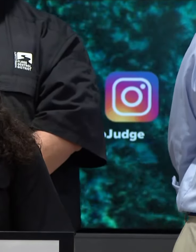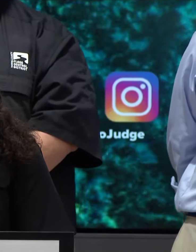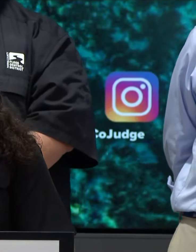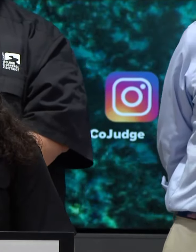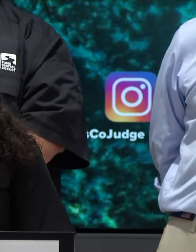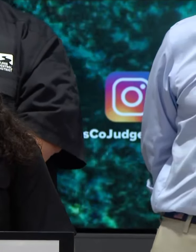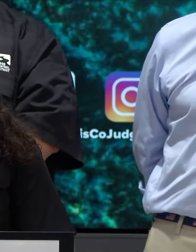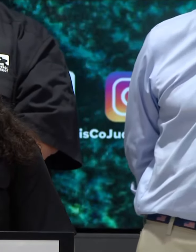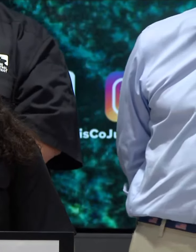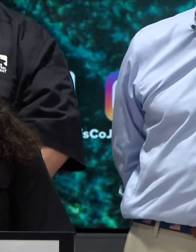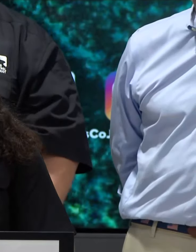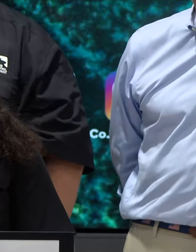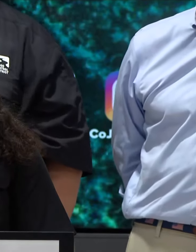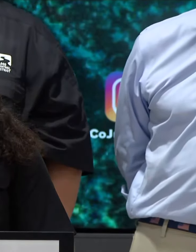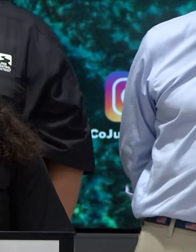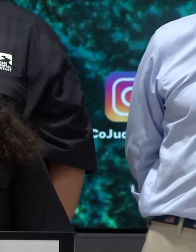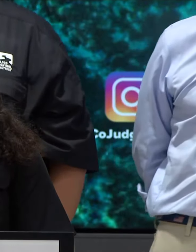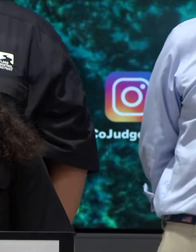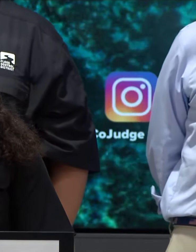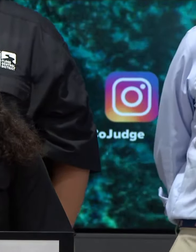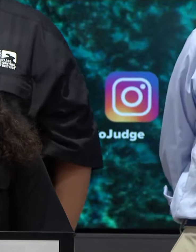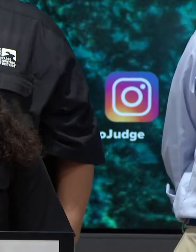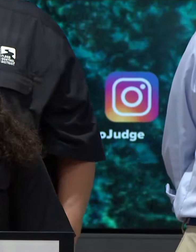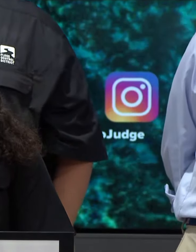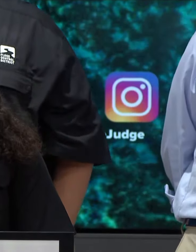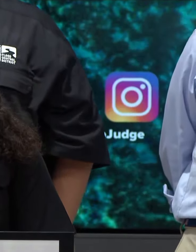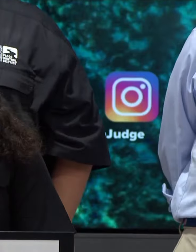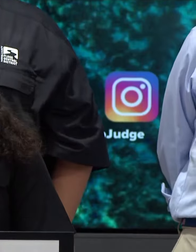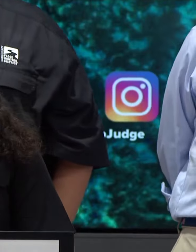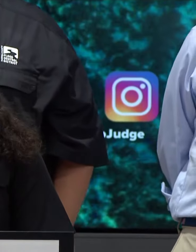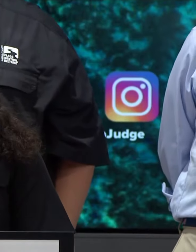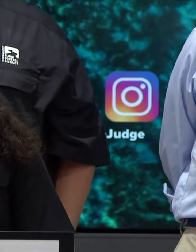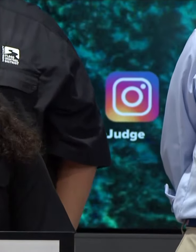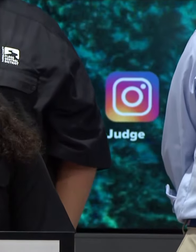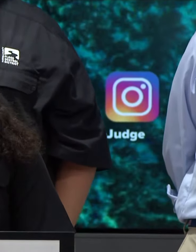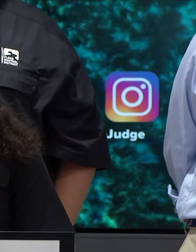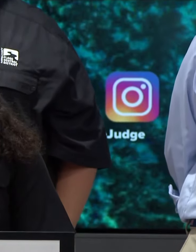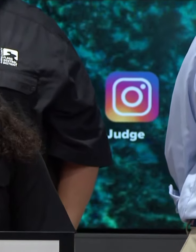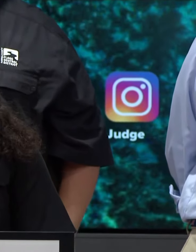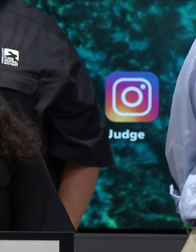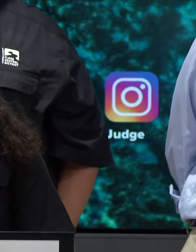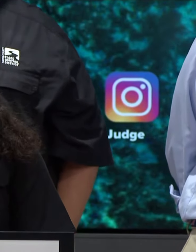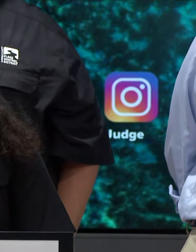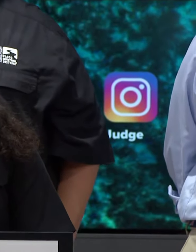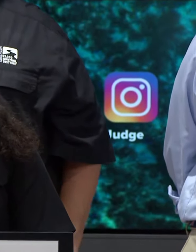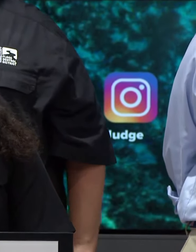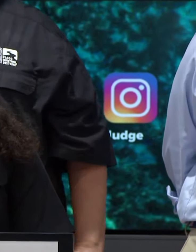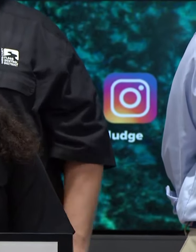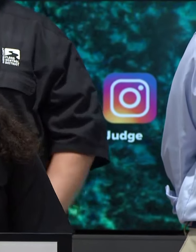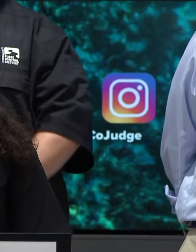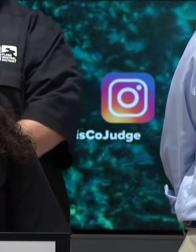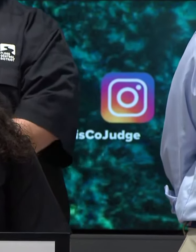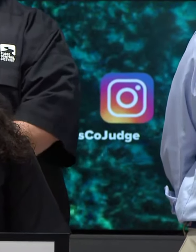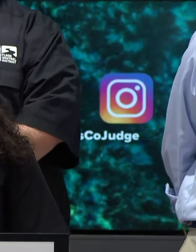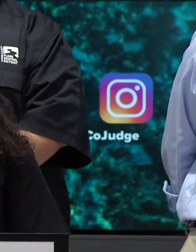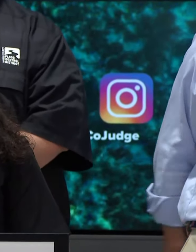meses. Sé que con ese calor no vemos lo único. También hay árboles caídos. Estamos ya